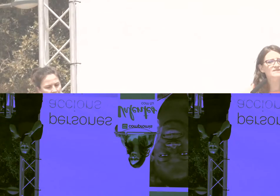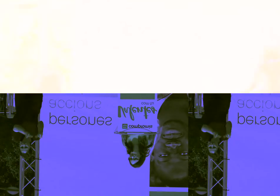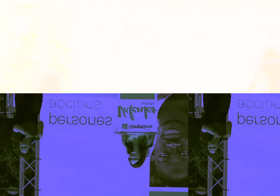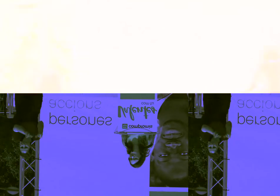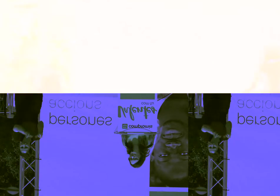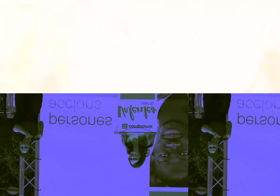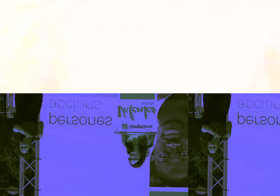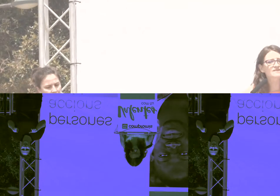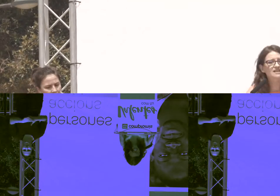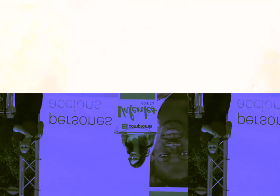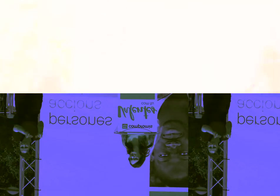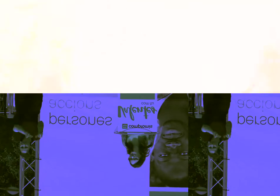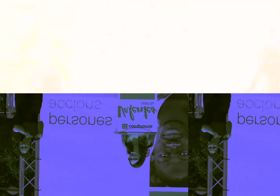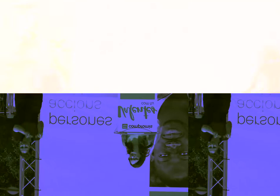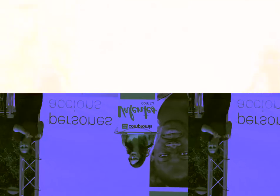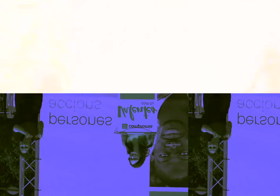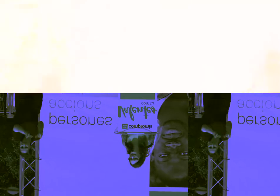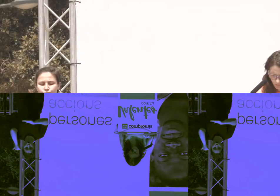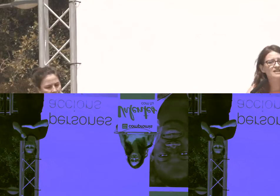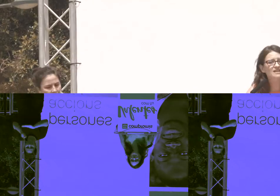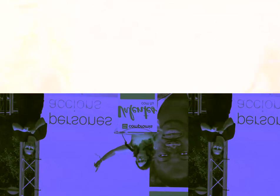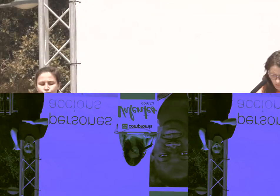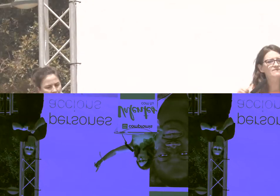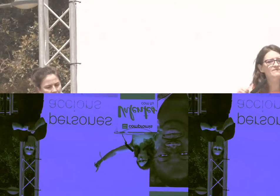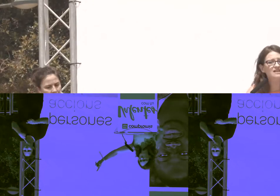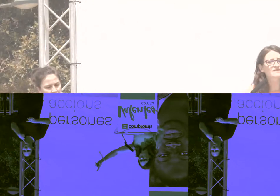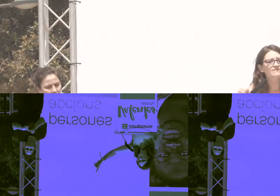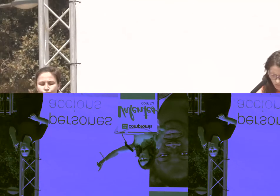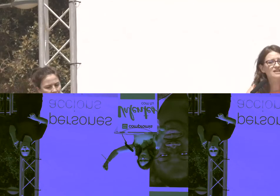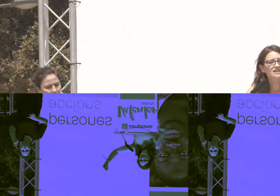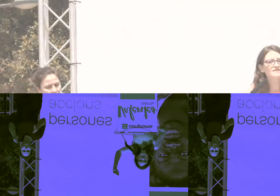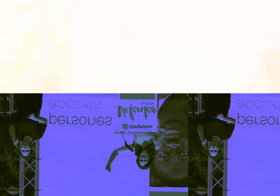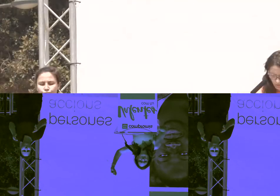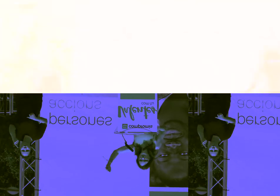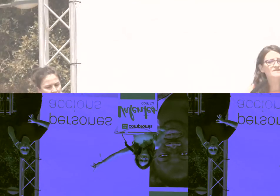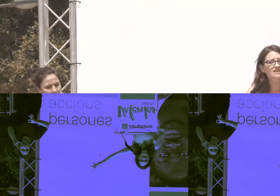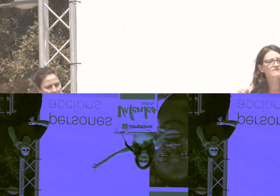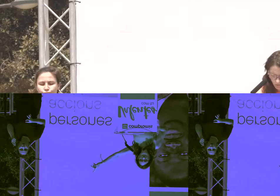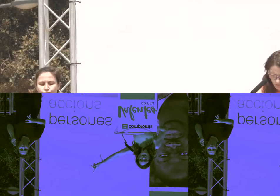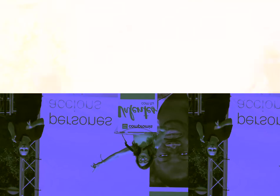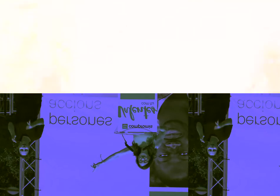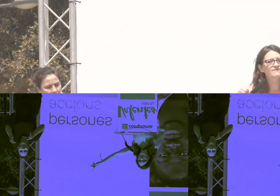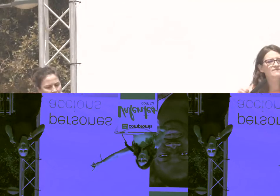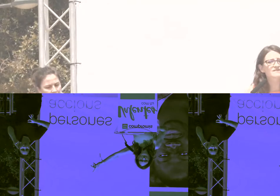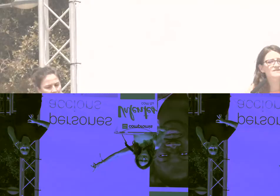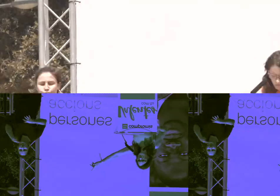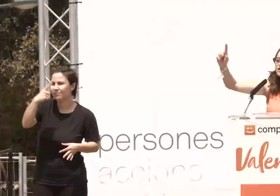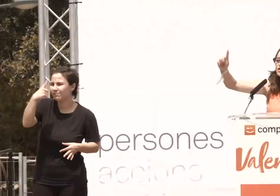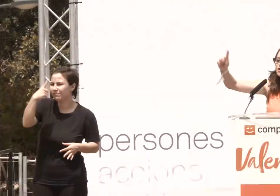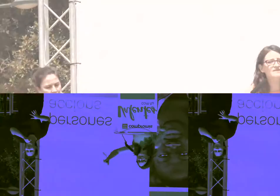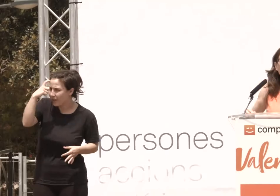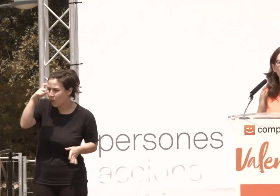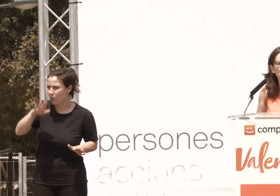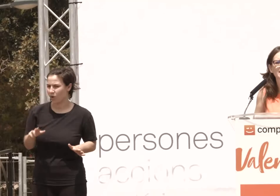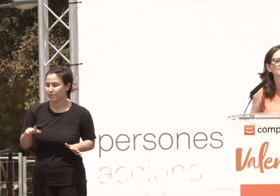a este imaginari. I vam dir primer el què i després el qui, se'n recordeu? Nosaltres